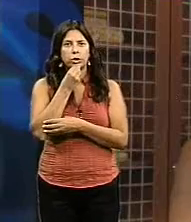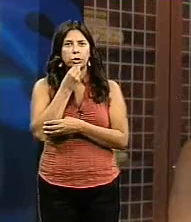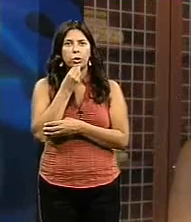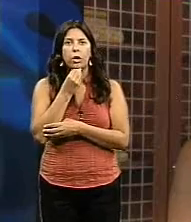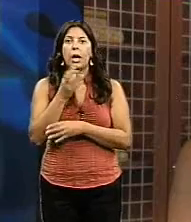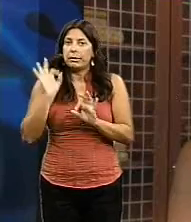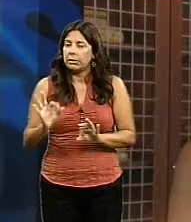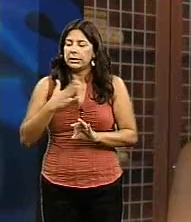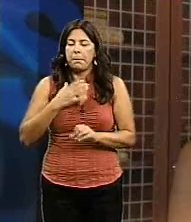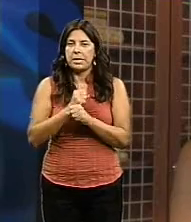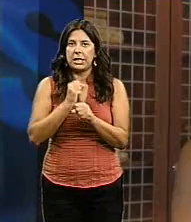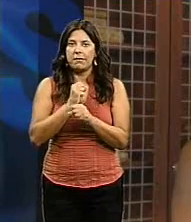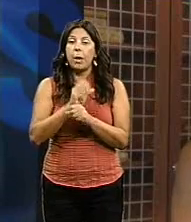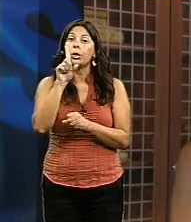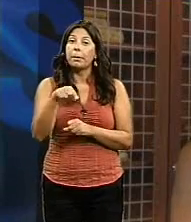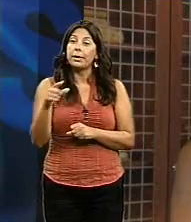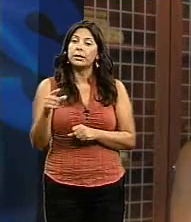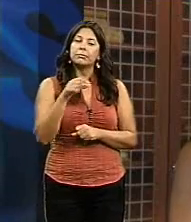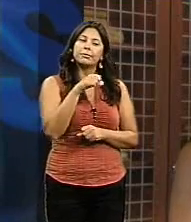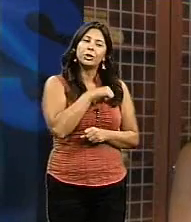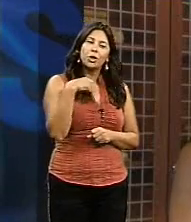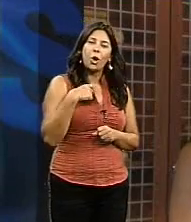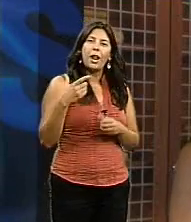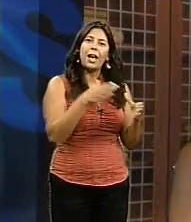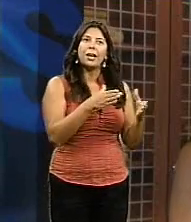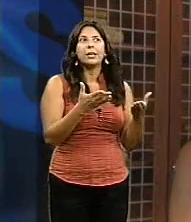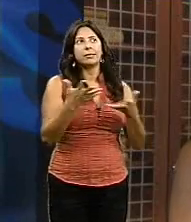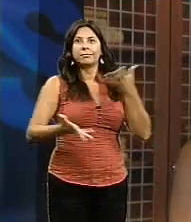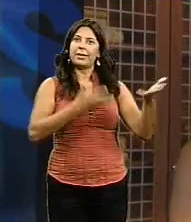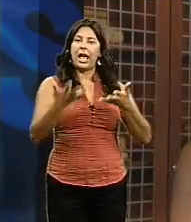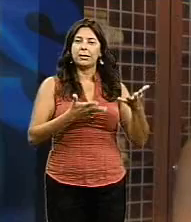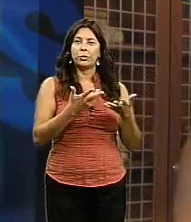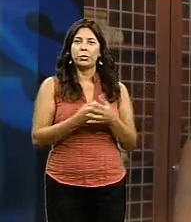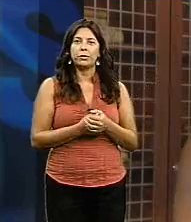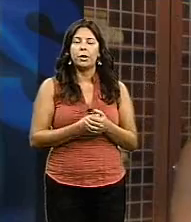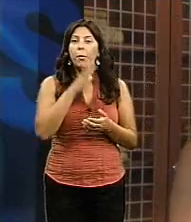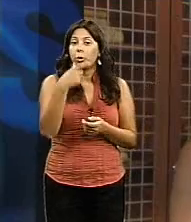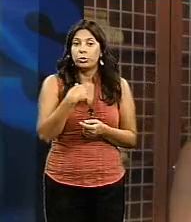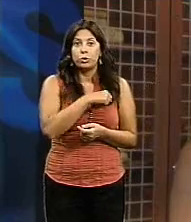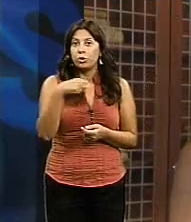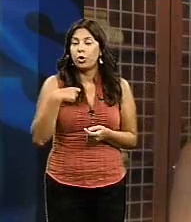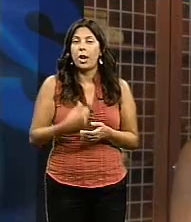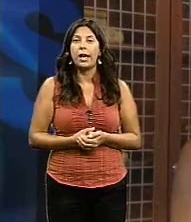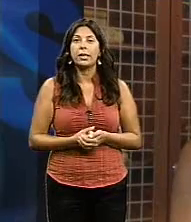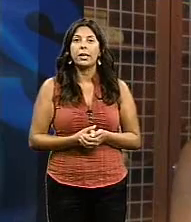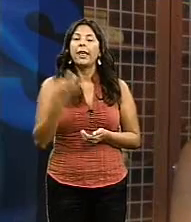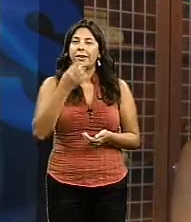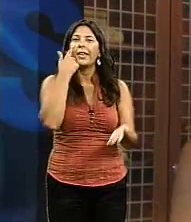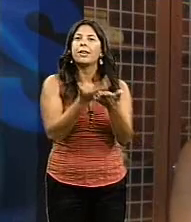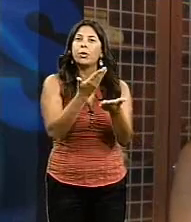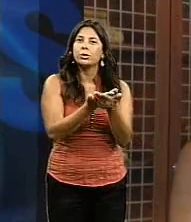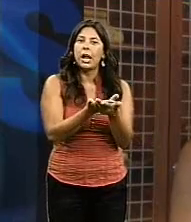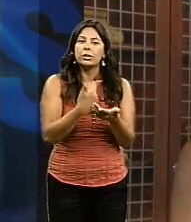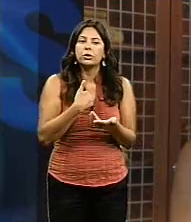mi trabajo, pero también bailar sola es un aliciente, porque estás tú sola. Y tienes que demostrar lo que tú